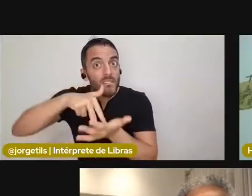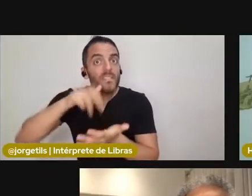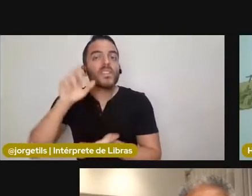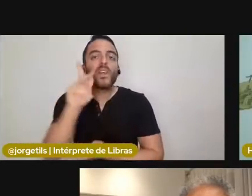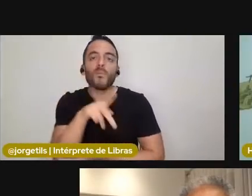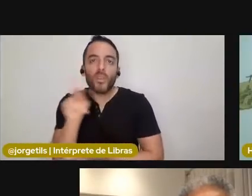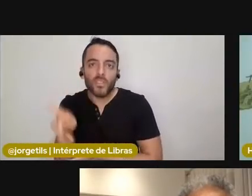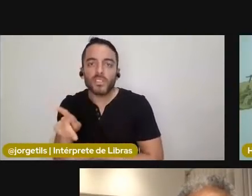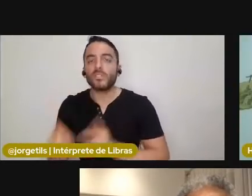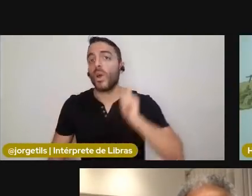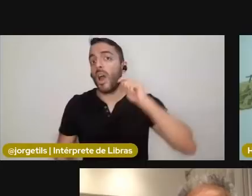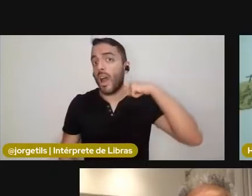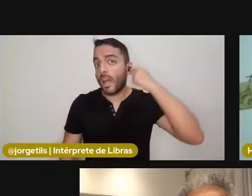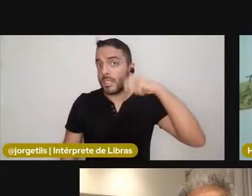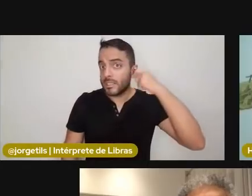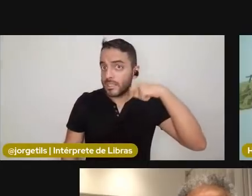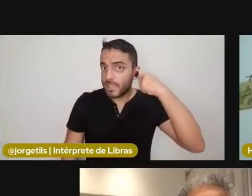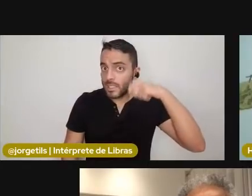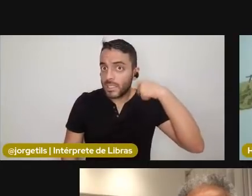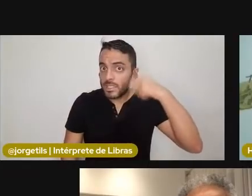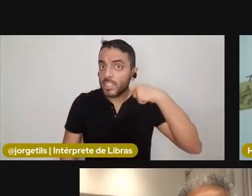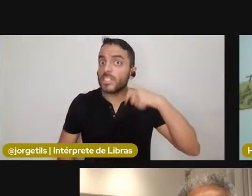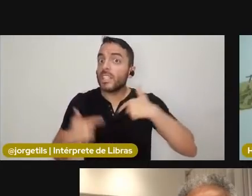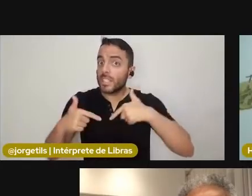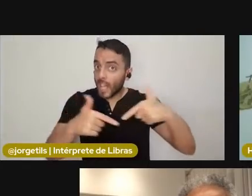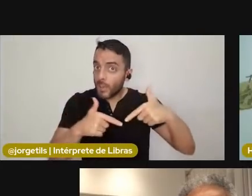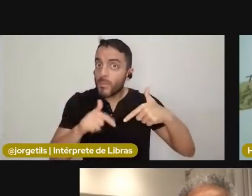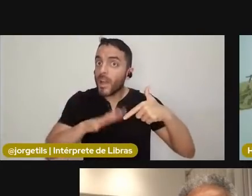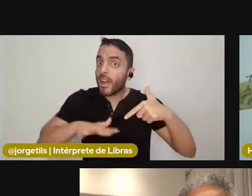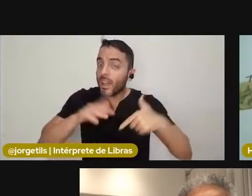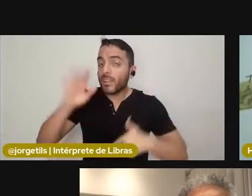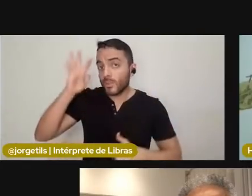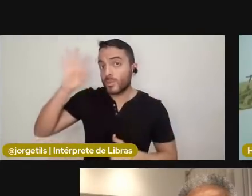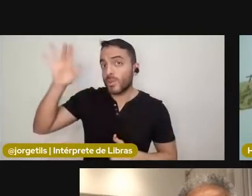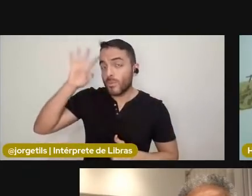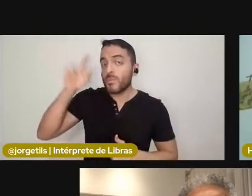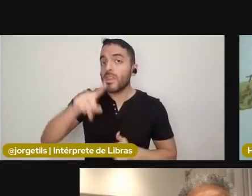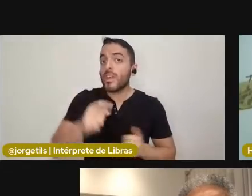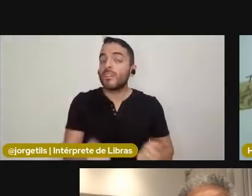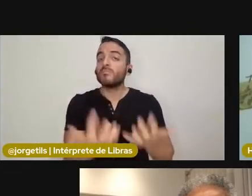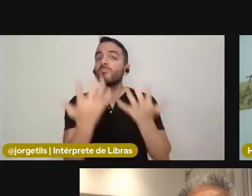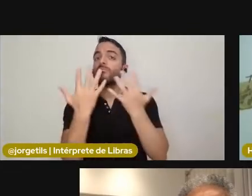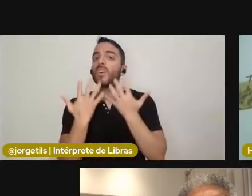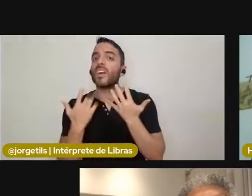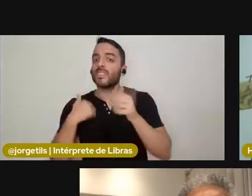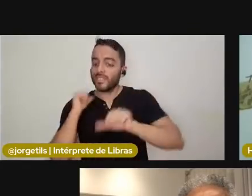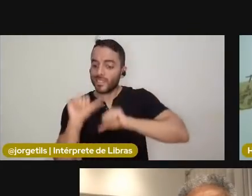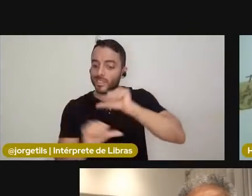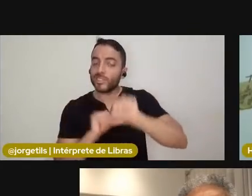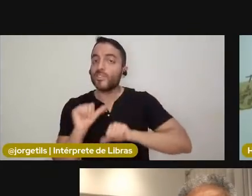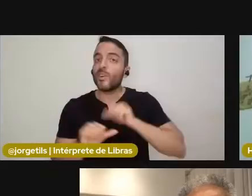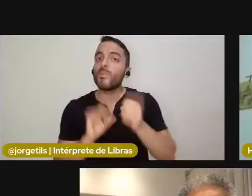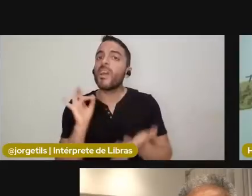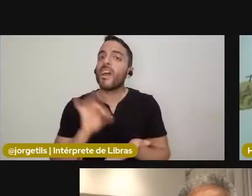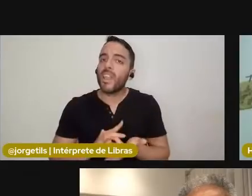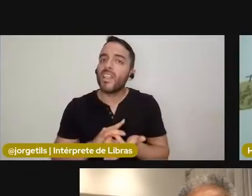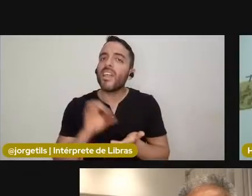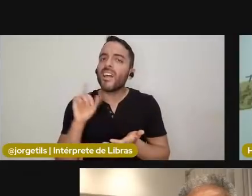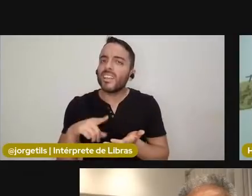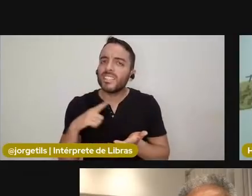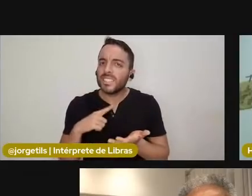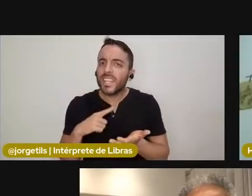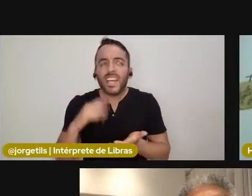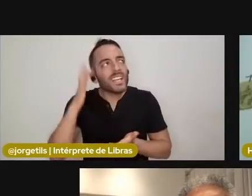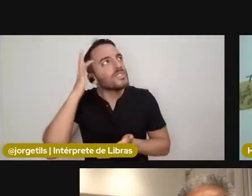artista. O artista trabalha a utopia. Ele nos faz transformar em realidade, ou seja, desconstruir a utopia.